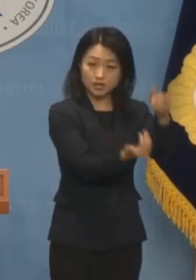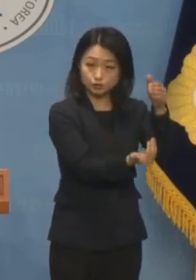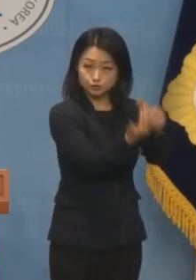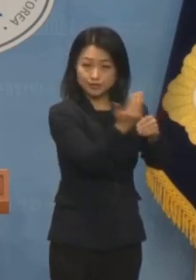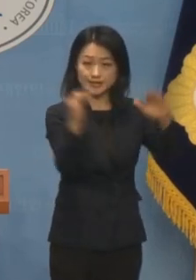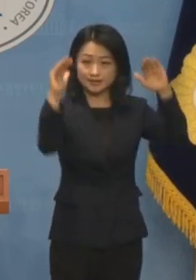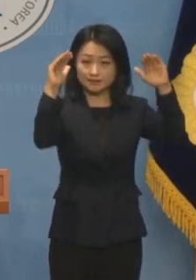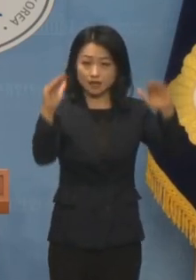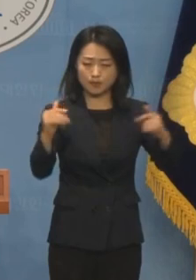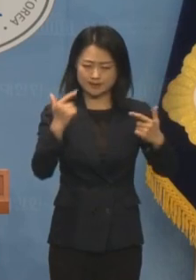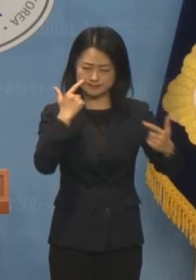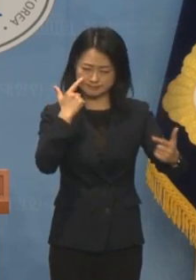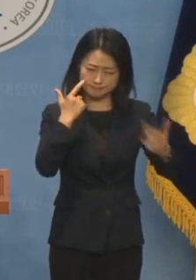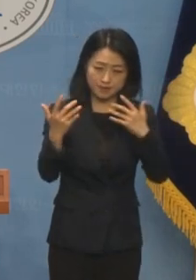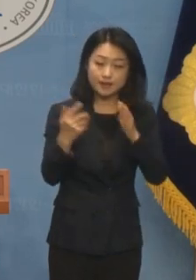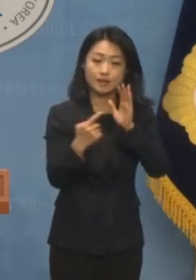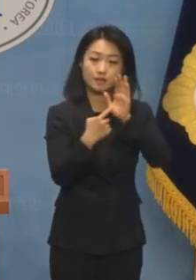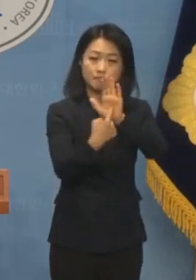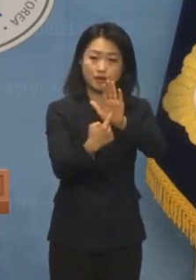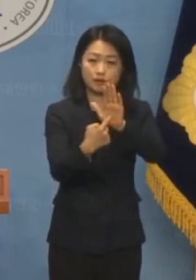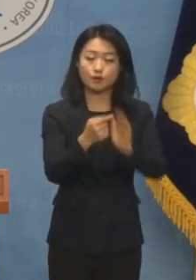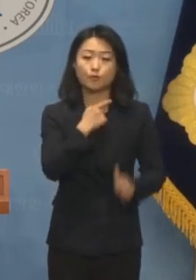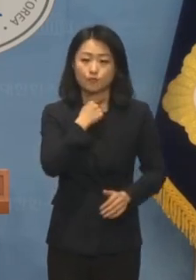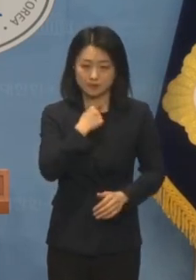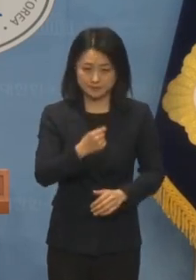진실이 제대로 밝혀지길